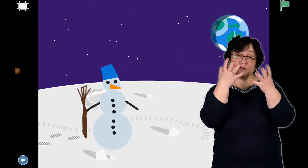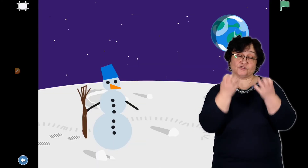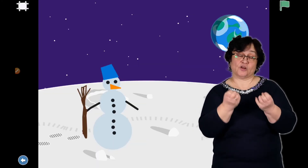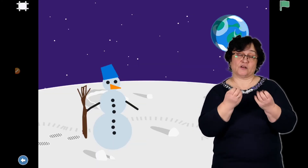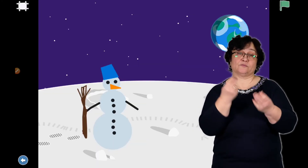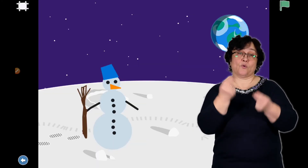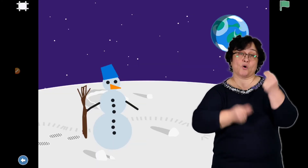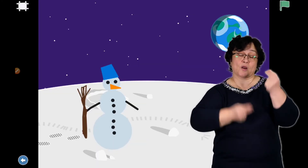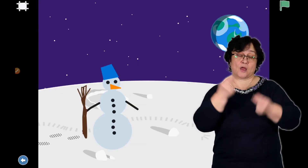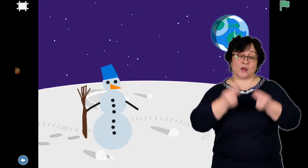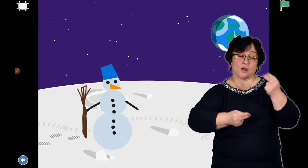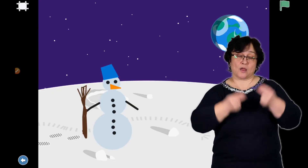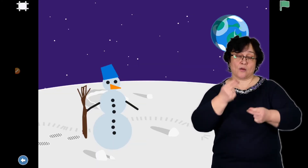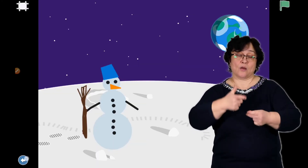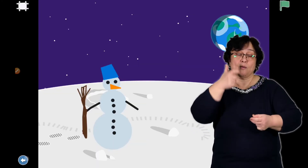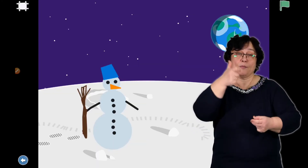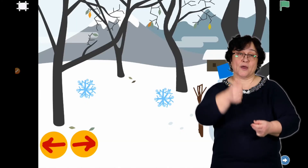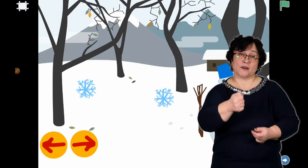Давай ще раз пограємо.